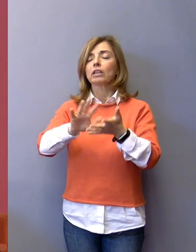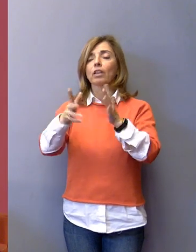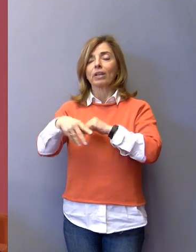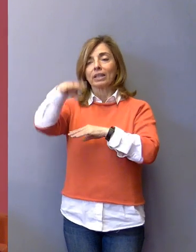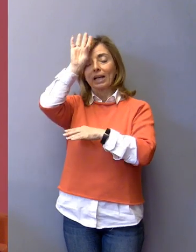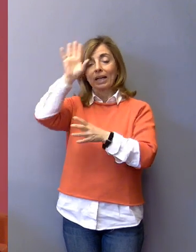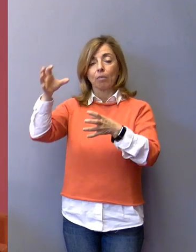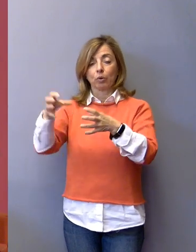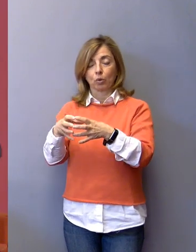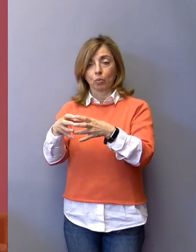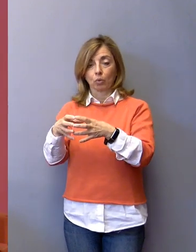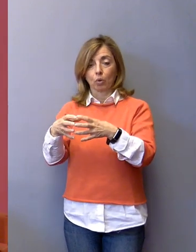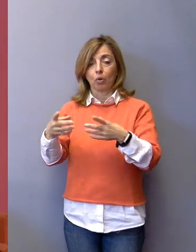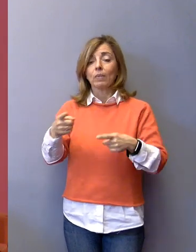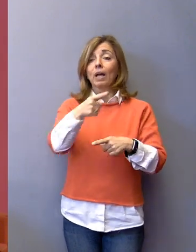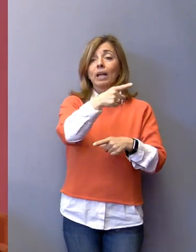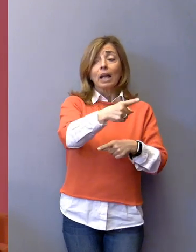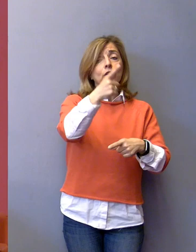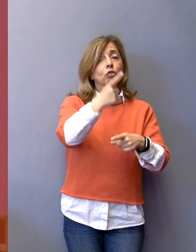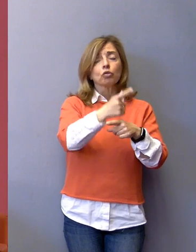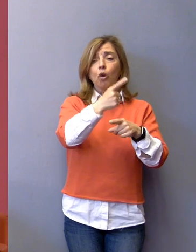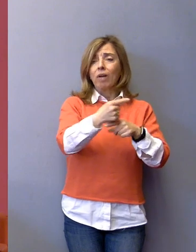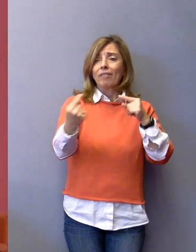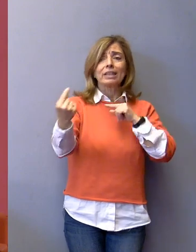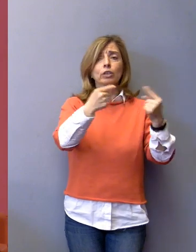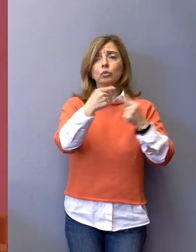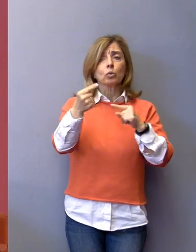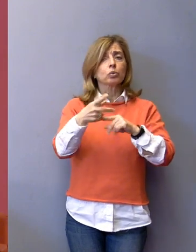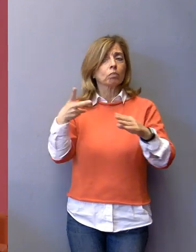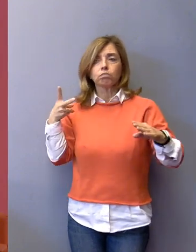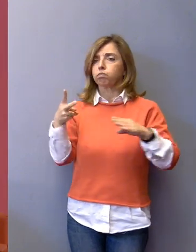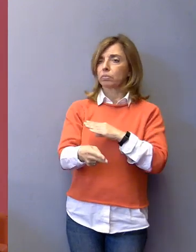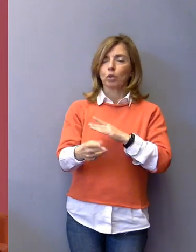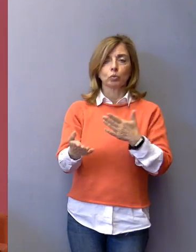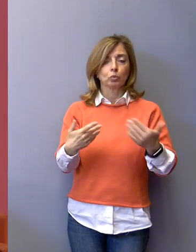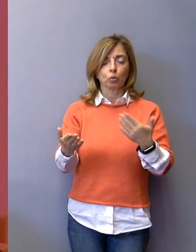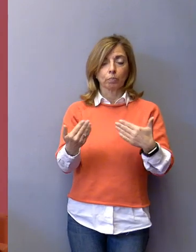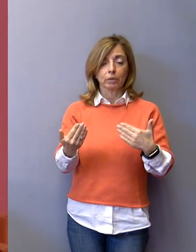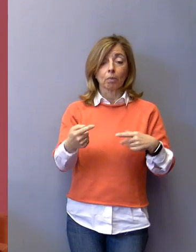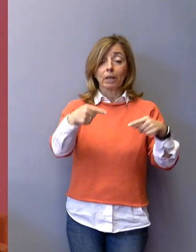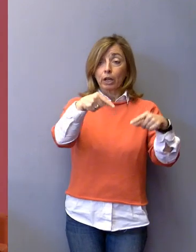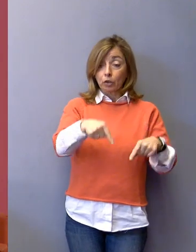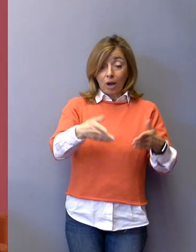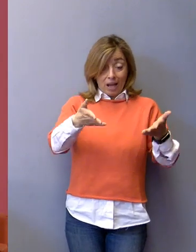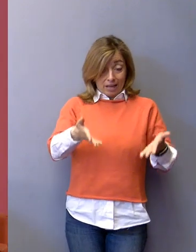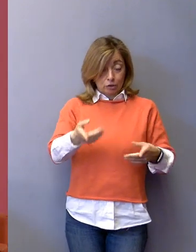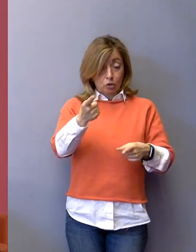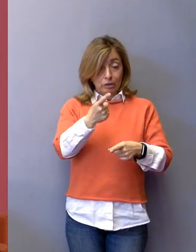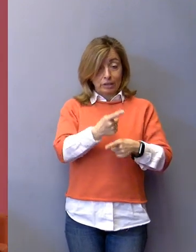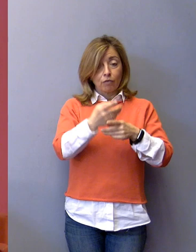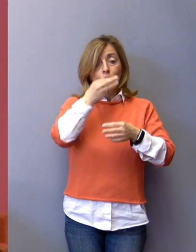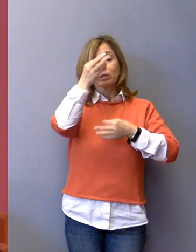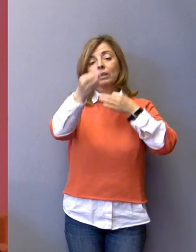troncare sul nascere perché ora mi tocca ed esigo di avere il tempo a disposizione per farlo spiegare a l'aula